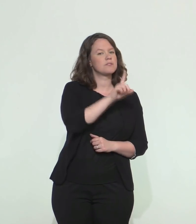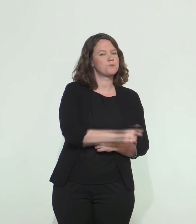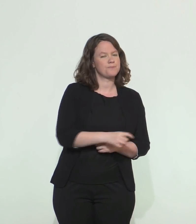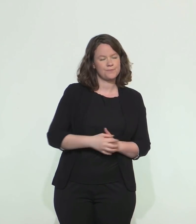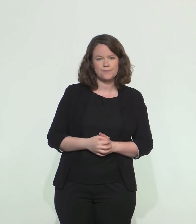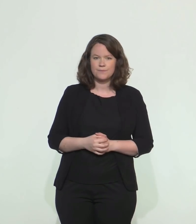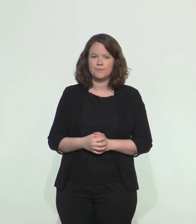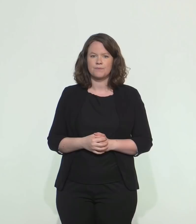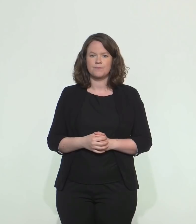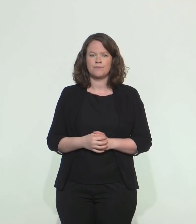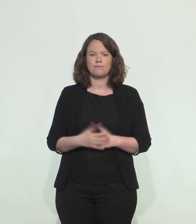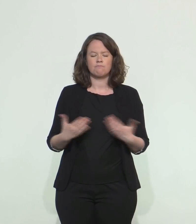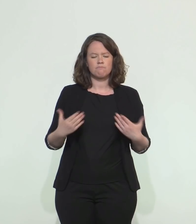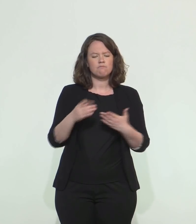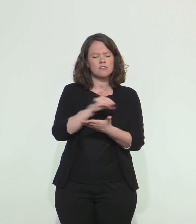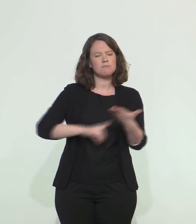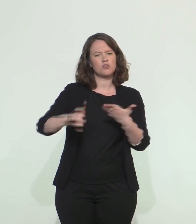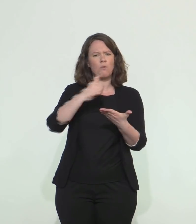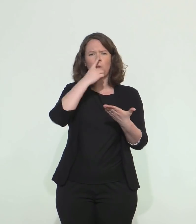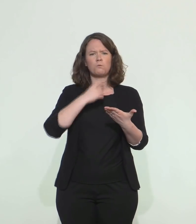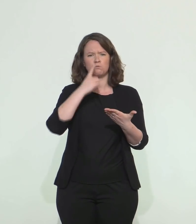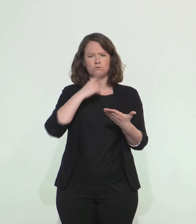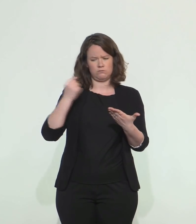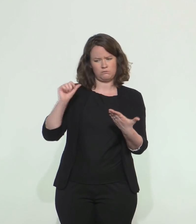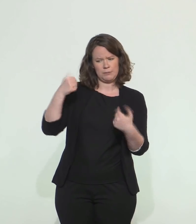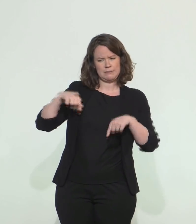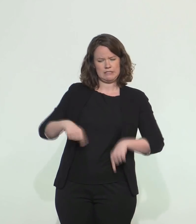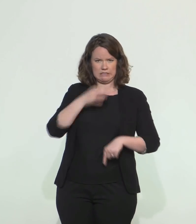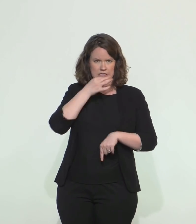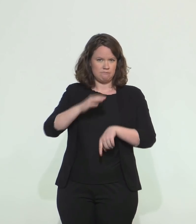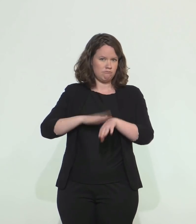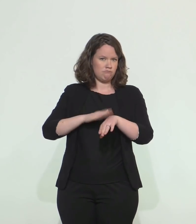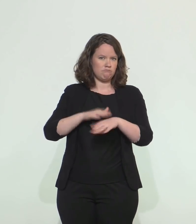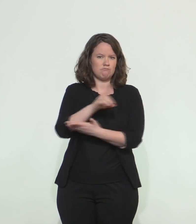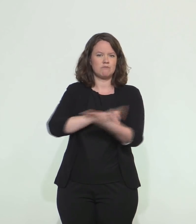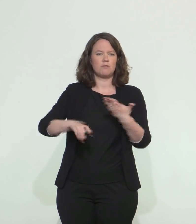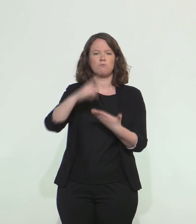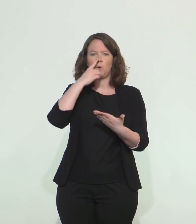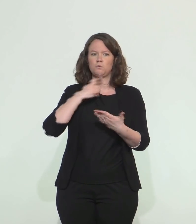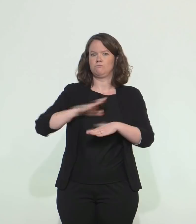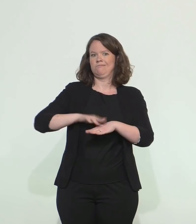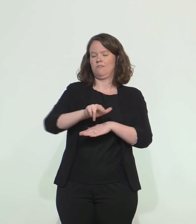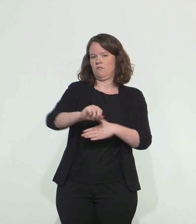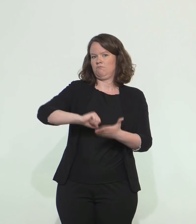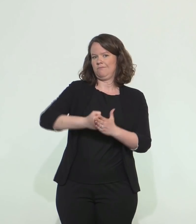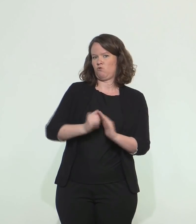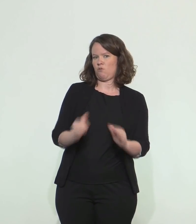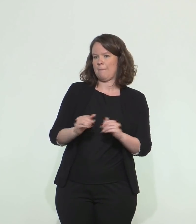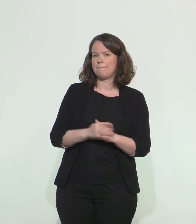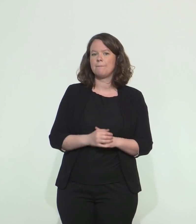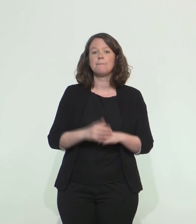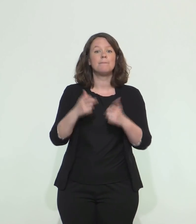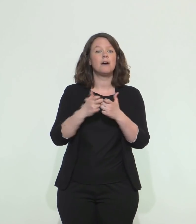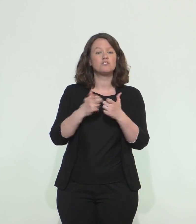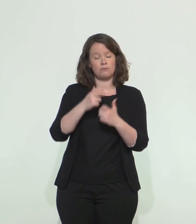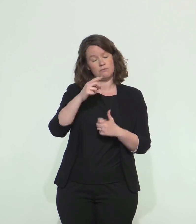fois. Édouard Philippe a expliqué que le déconfinement serait plus strict dans les départements rouges. Le professeur Delfrécy a indiqué par ailleurs qu'il serait préférable de porter un